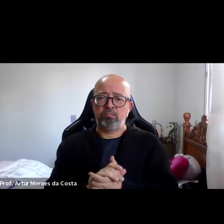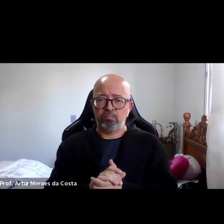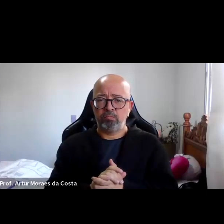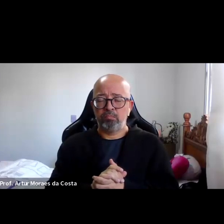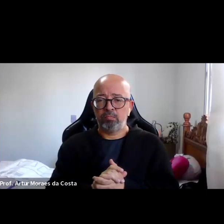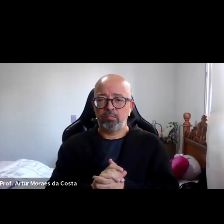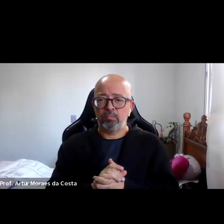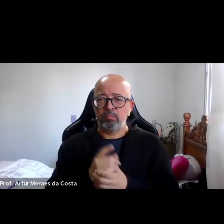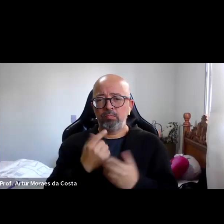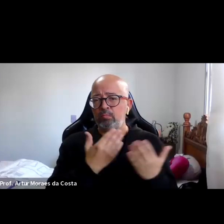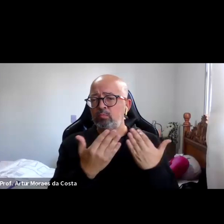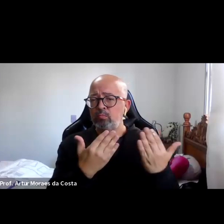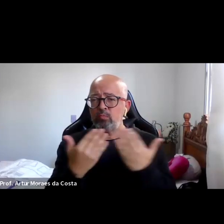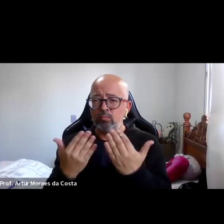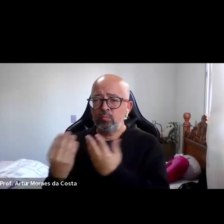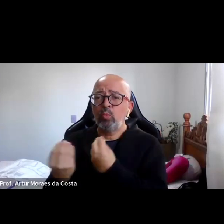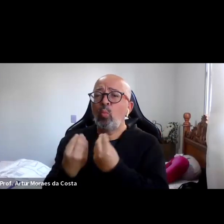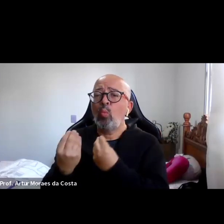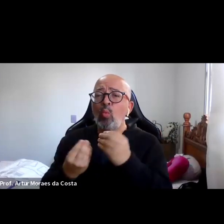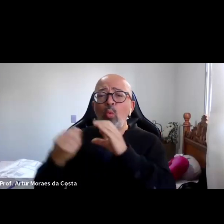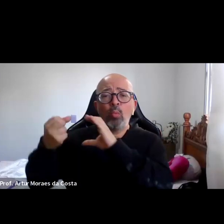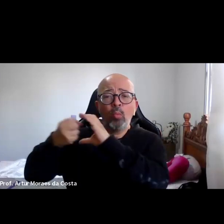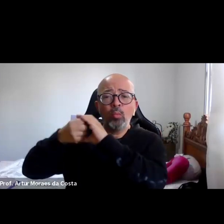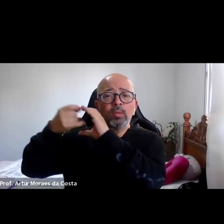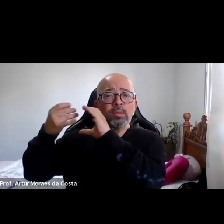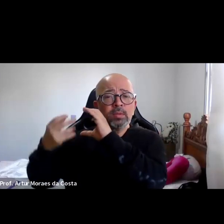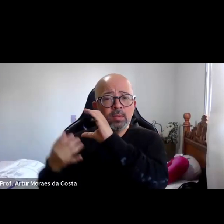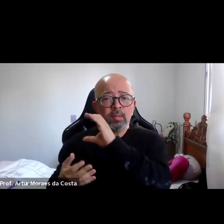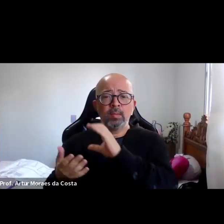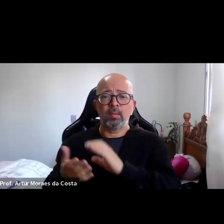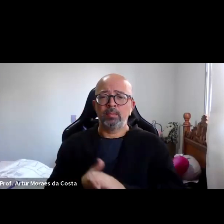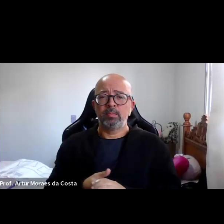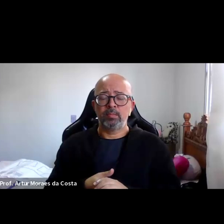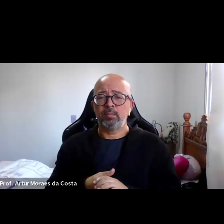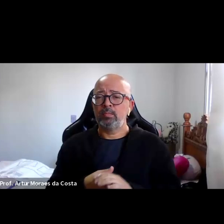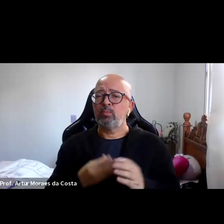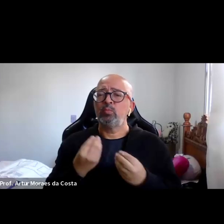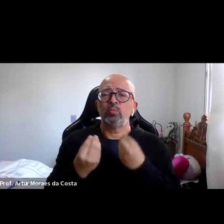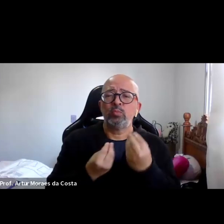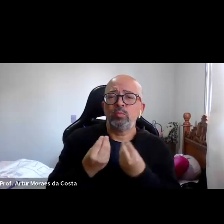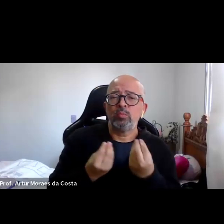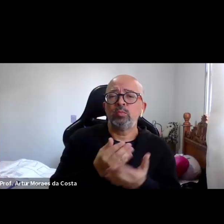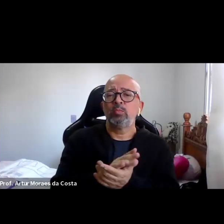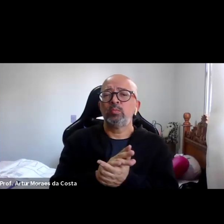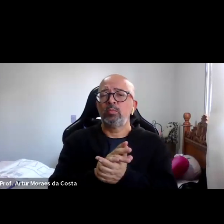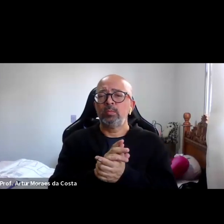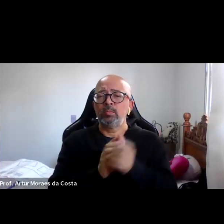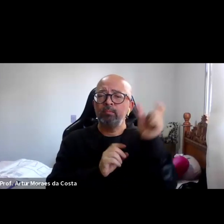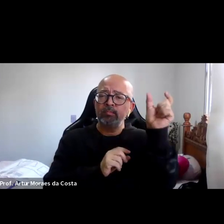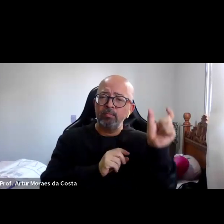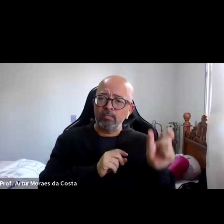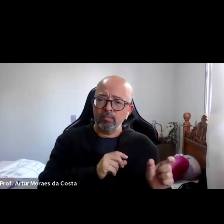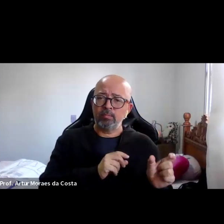Cómo describir Cómo hacerle saber a una persona que no puede ver o que tiene serias